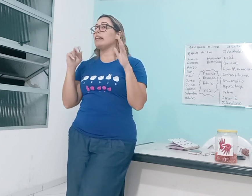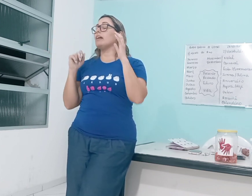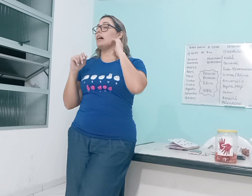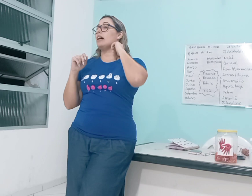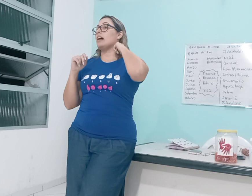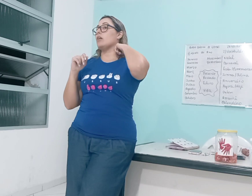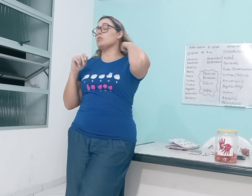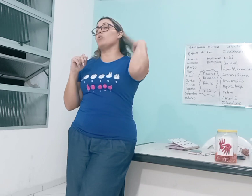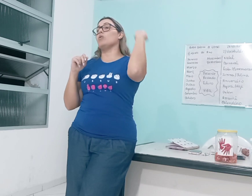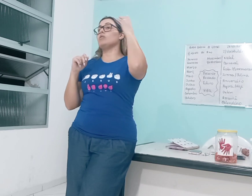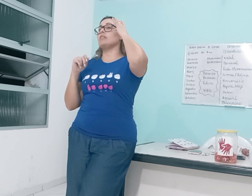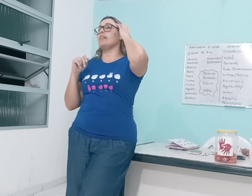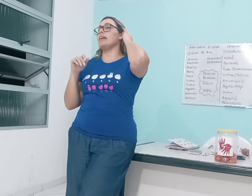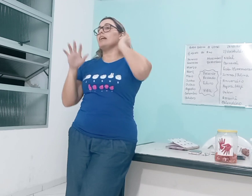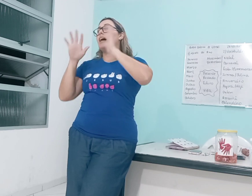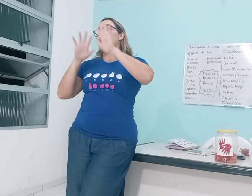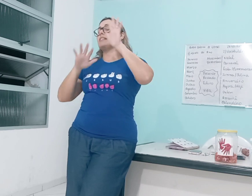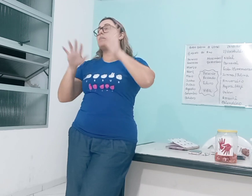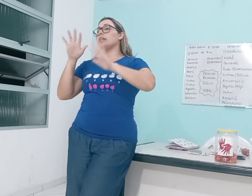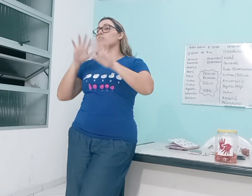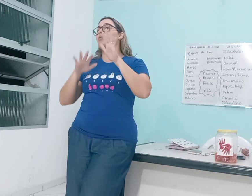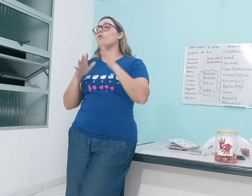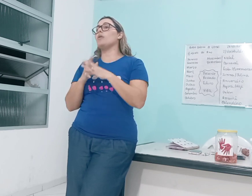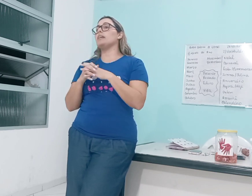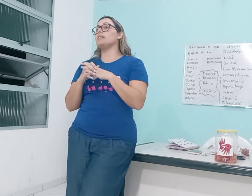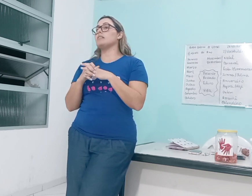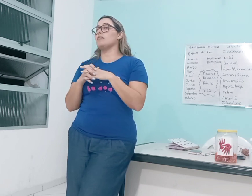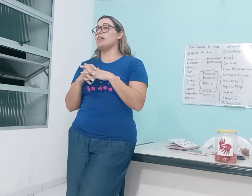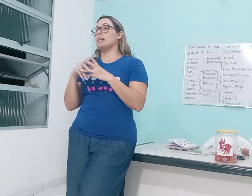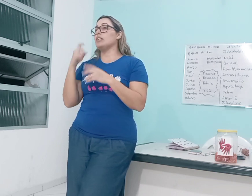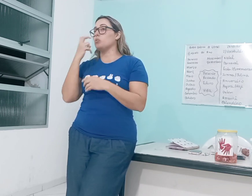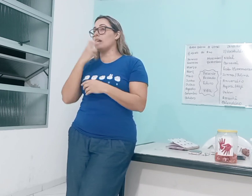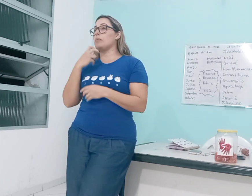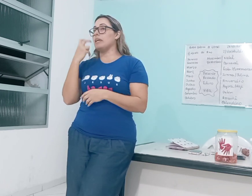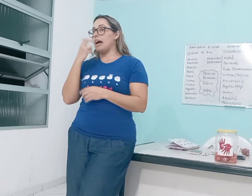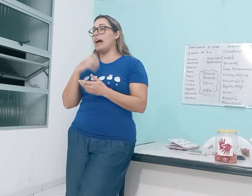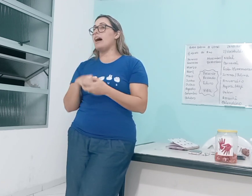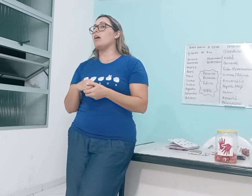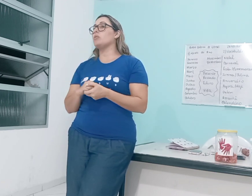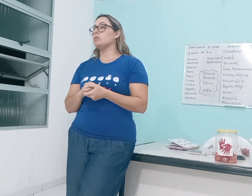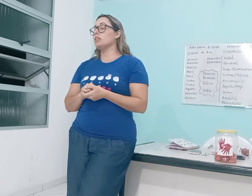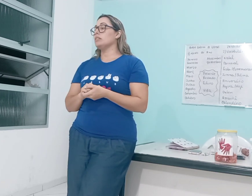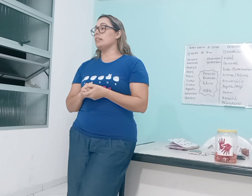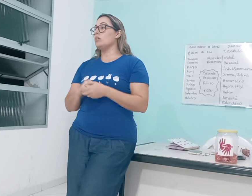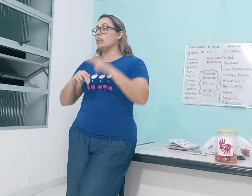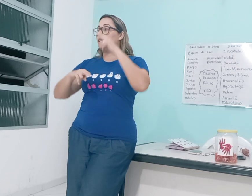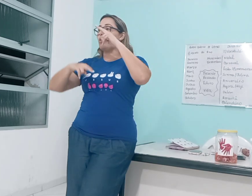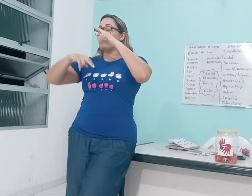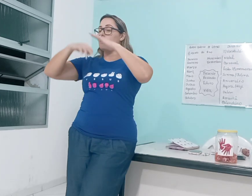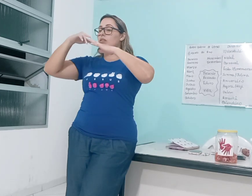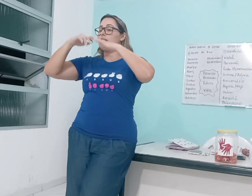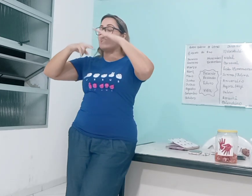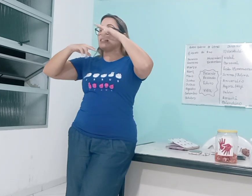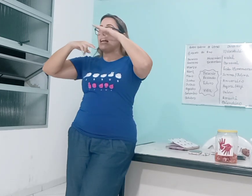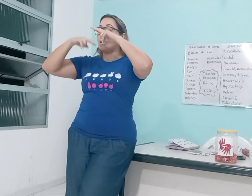ver o seu rosto, ver as expressões, fazer leitura labial. Entendeu? Então, quando você for sinalizar,